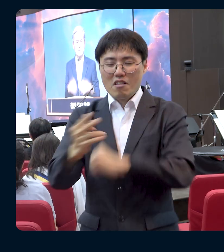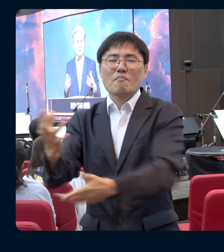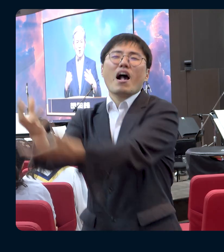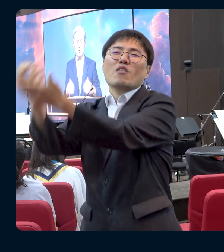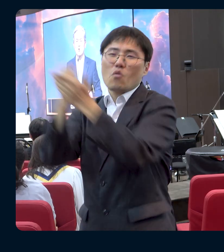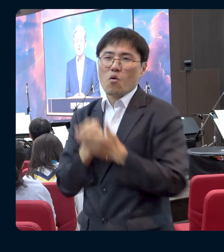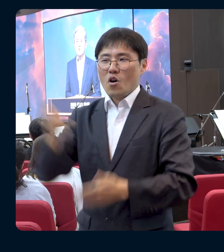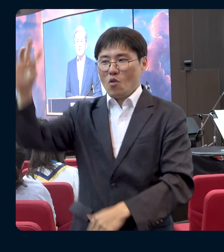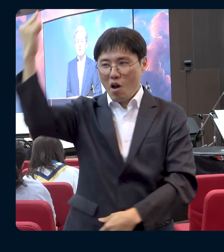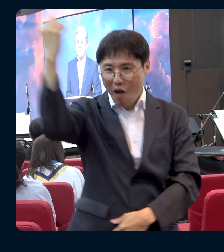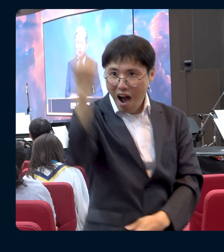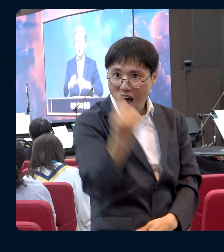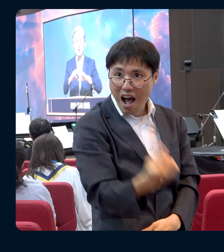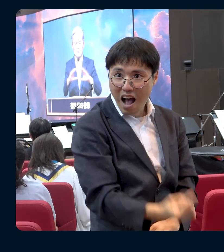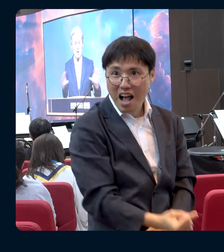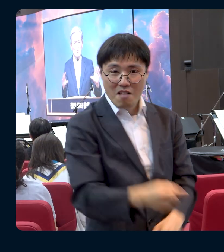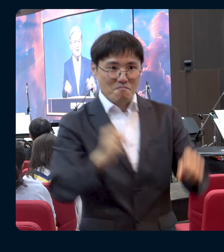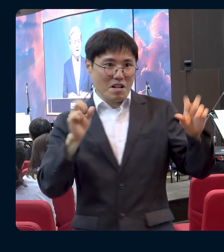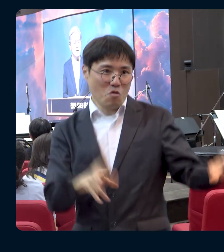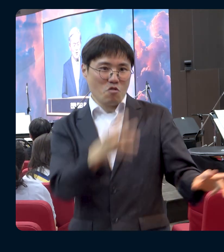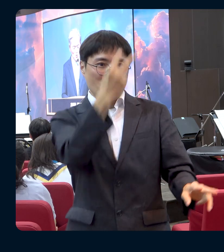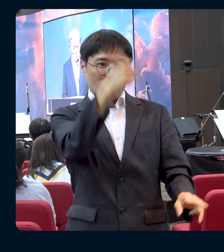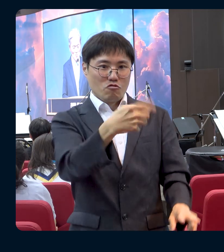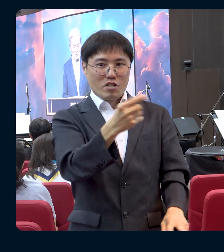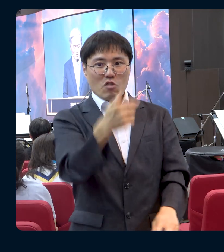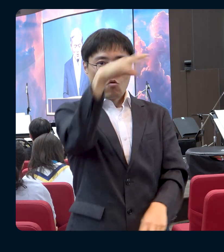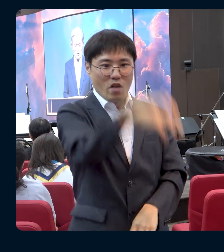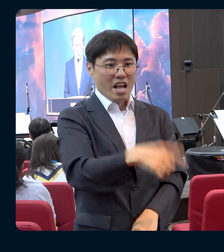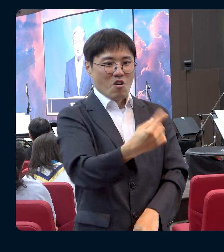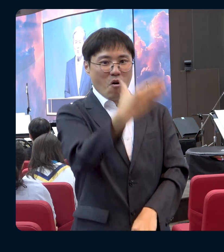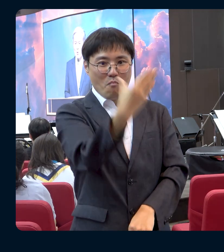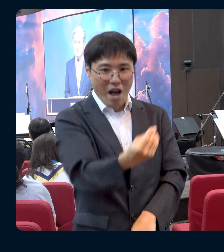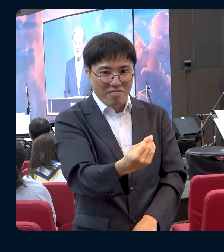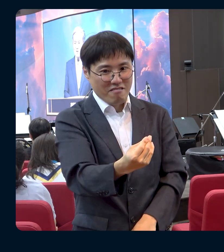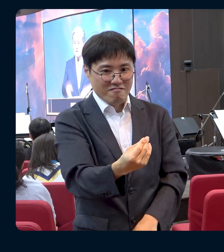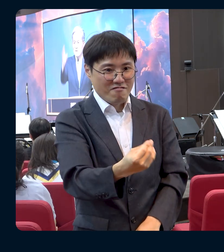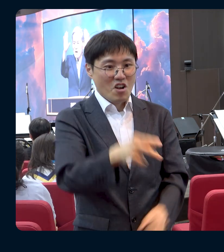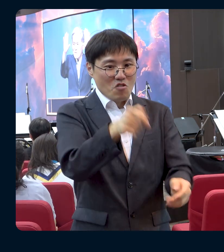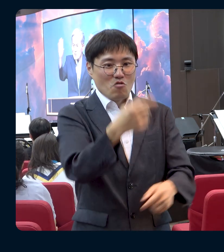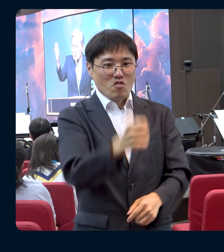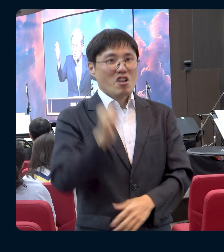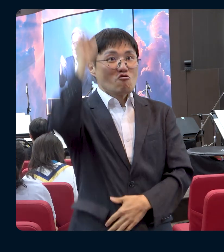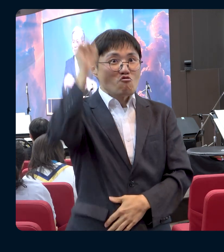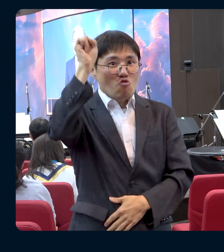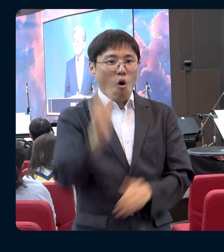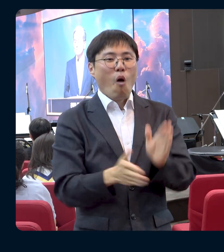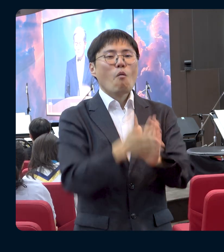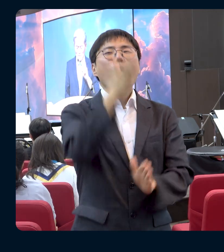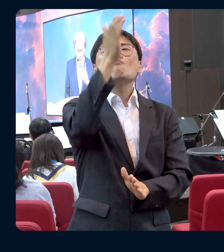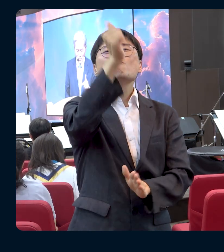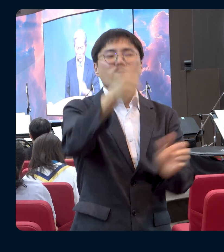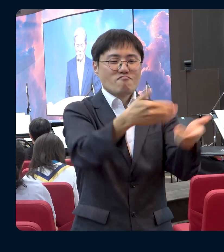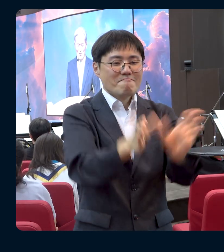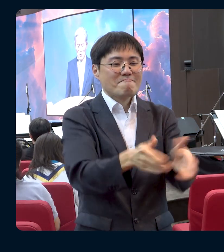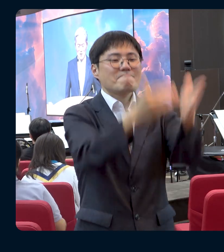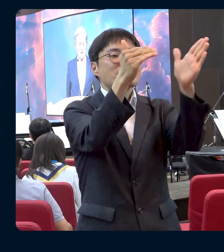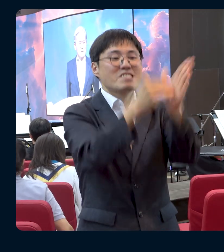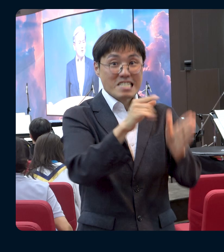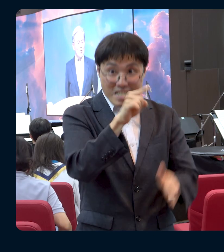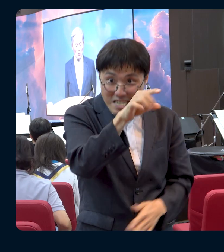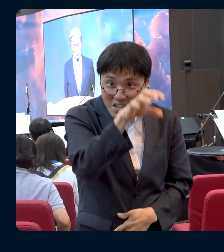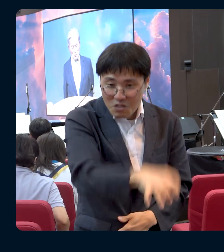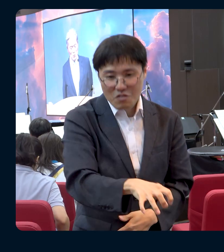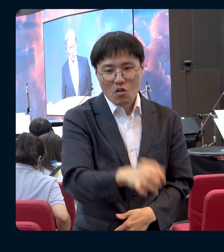받고 돌아오셔가지고 바로 두란노에다가 1000만 큐티 운동 본부라는 걸 딱 만들고, 그리고